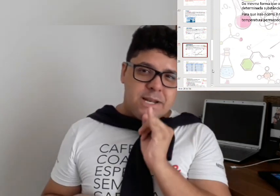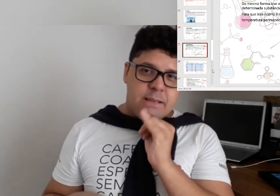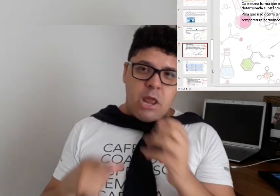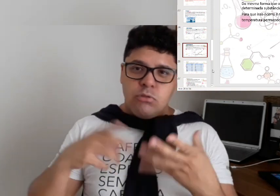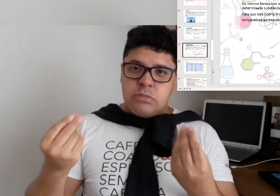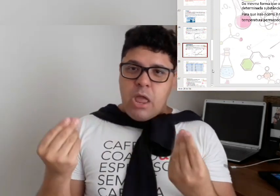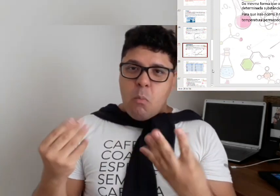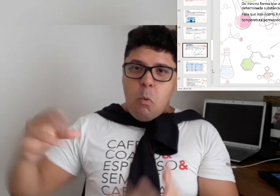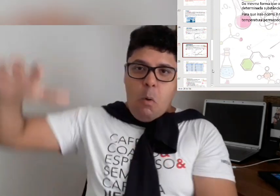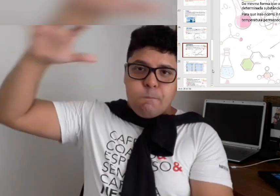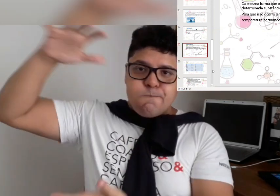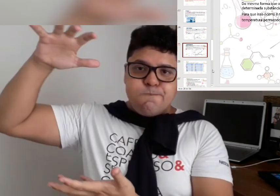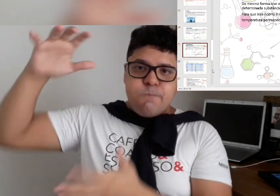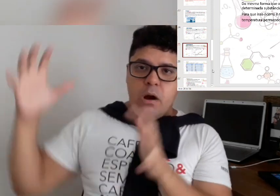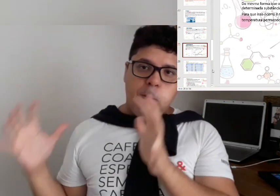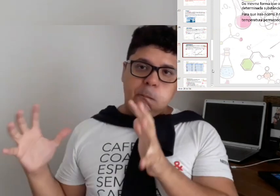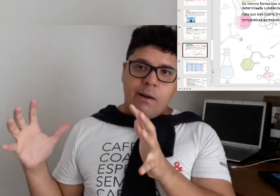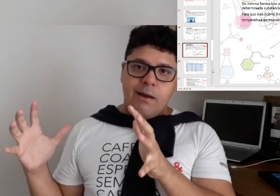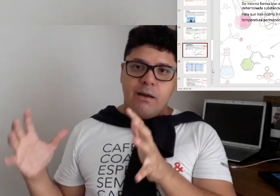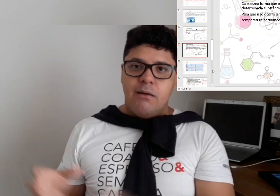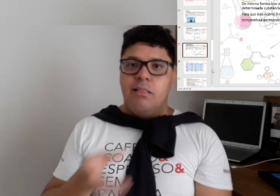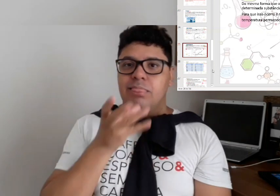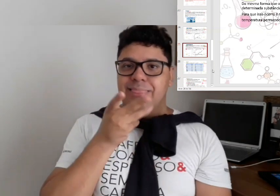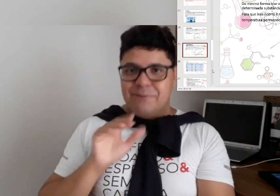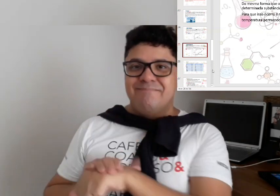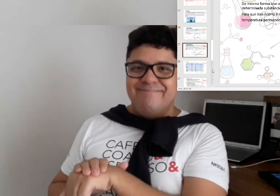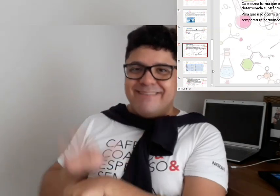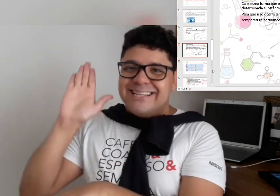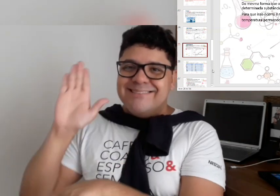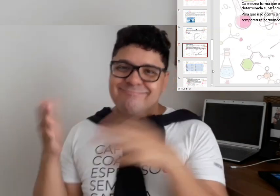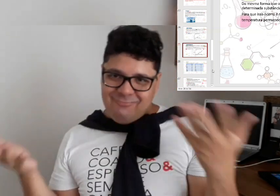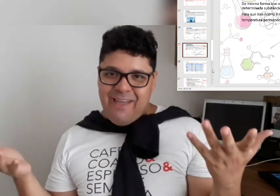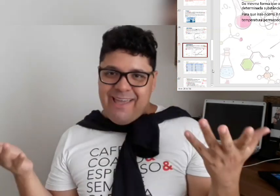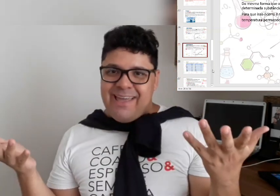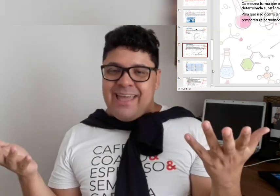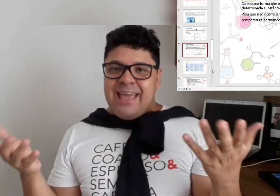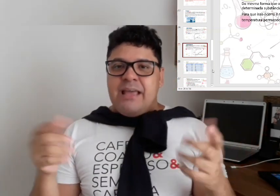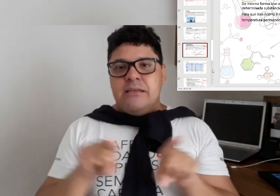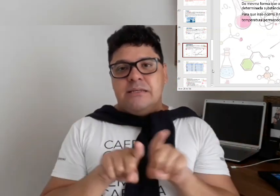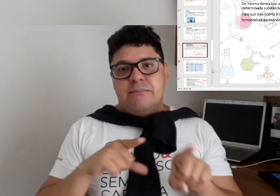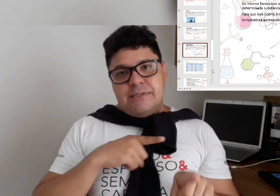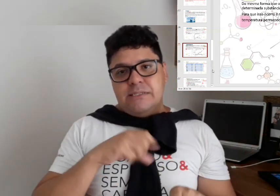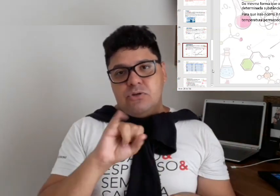tiver uma quantidade maior, consequentemente, vai levar mais tempo para passar de uma fase para